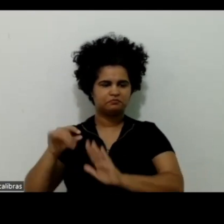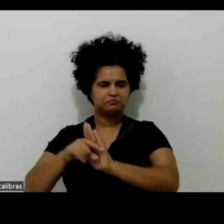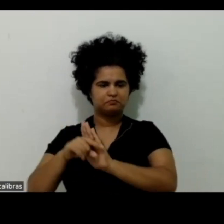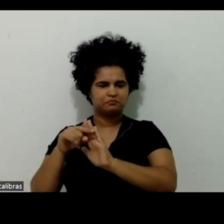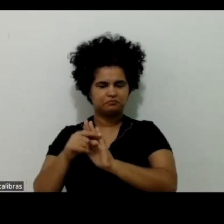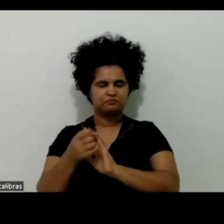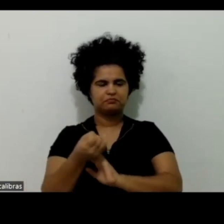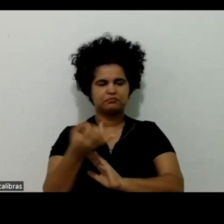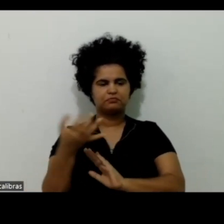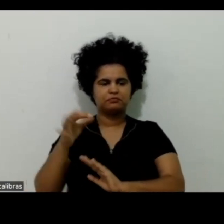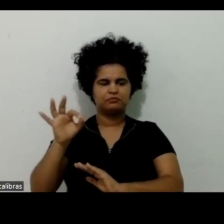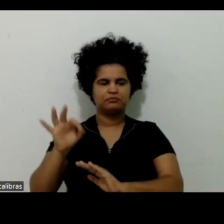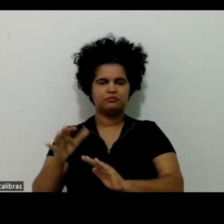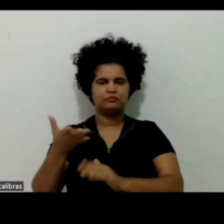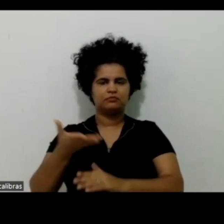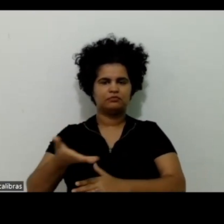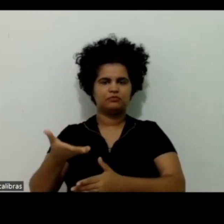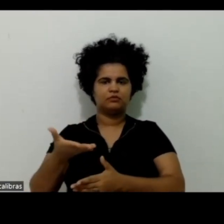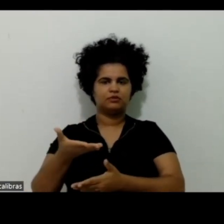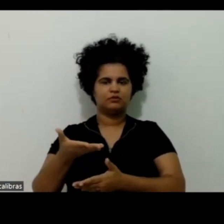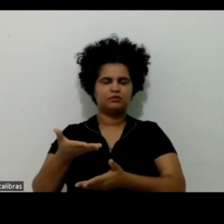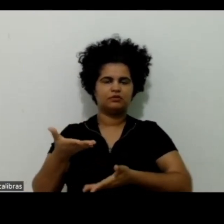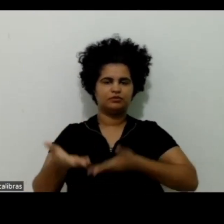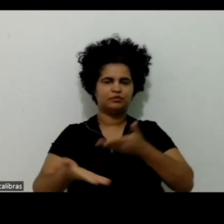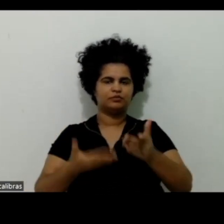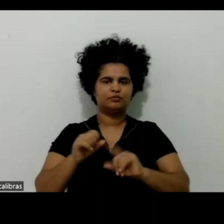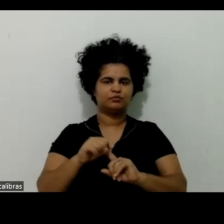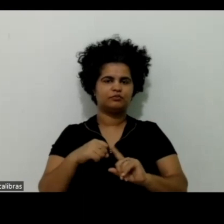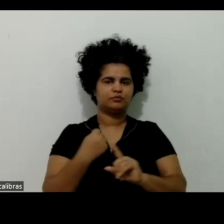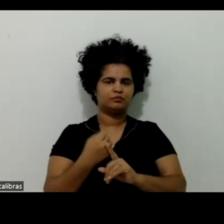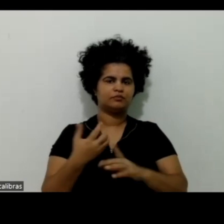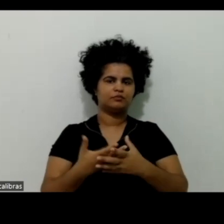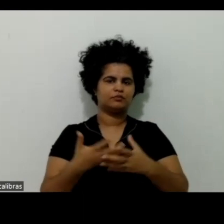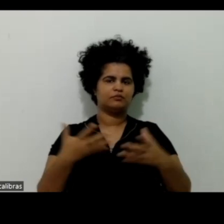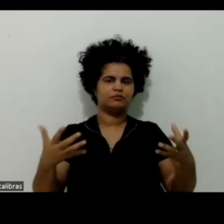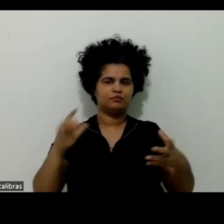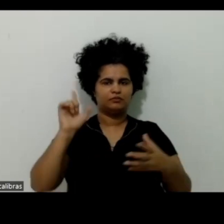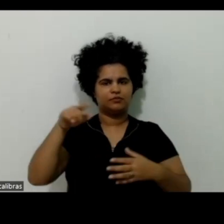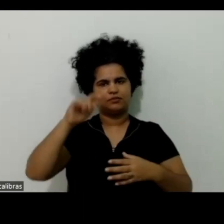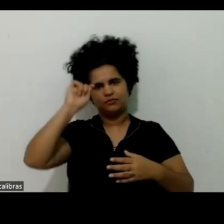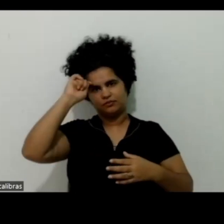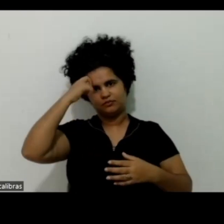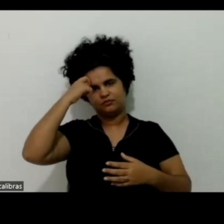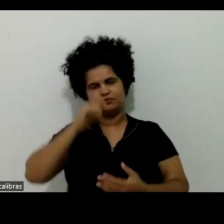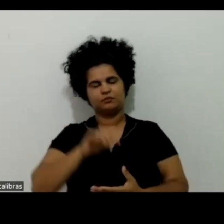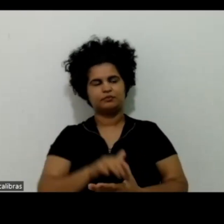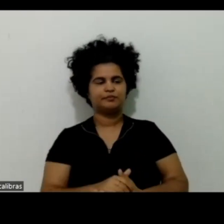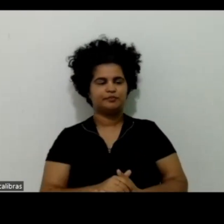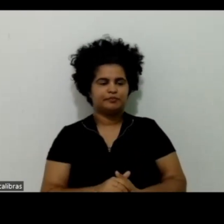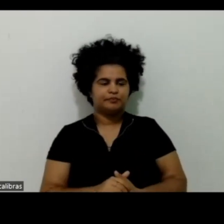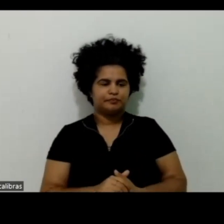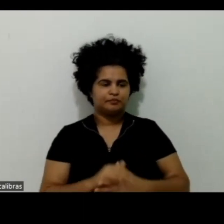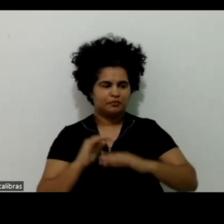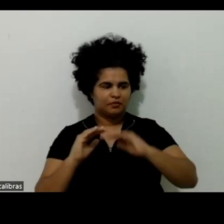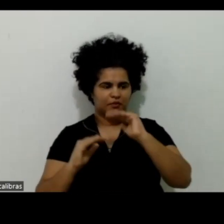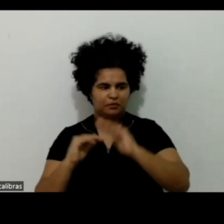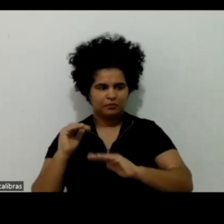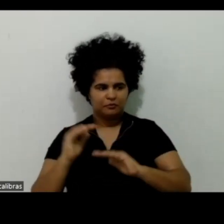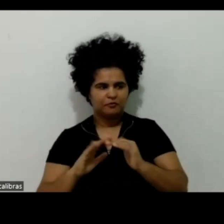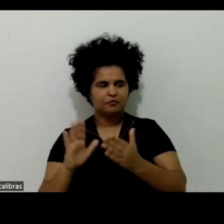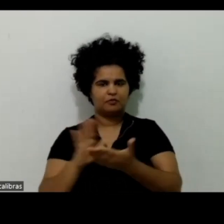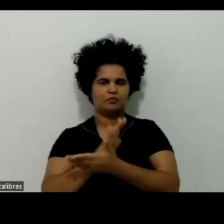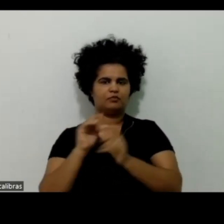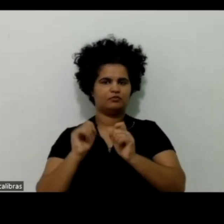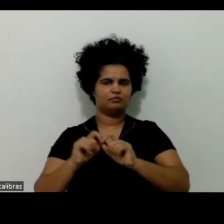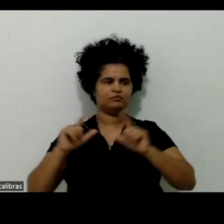serviço social, em sua maioria, né, são negras, né? E aí tem uma das profissionais que destaca, a maioria são